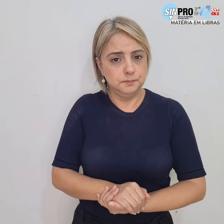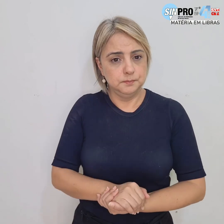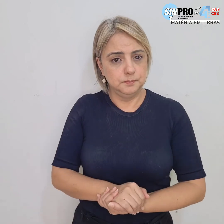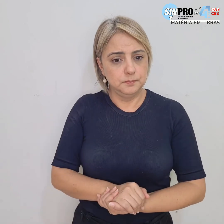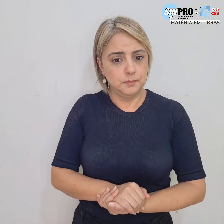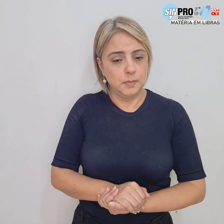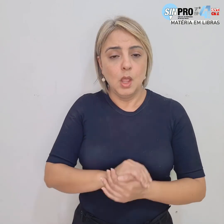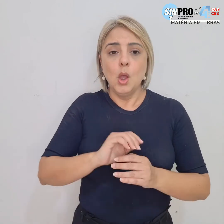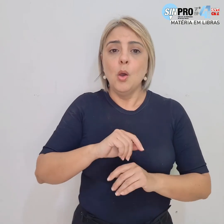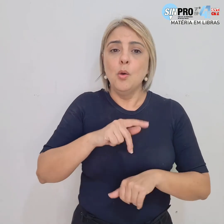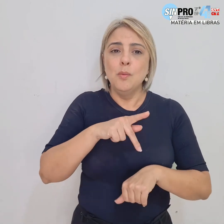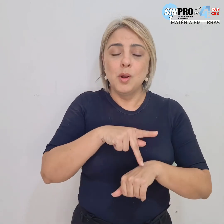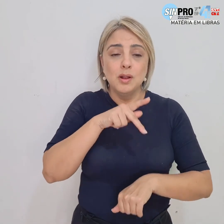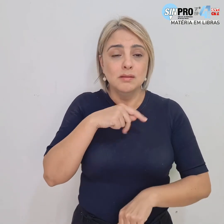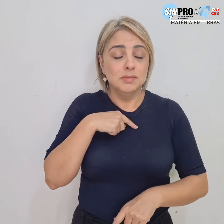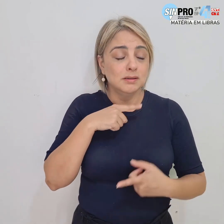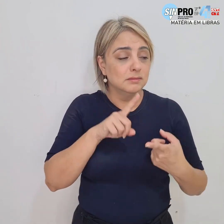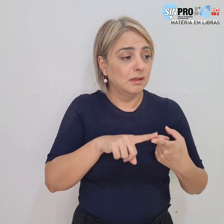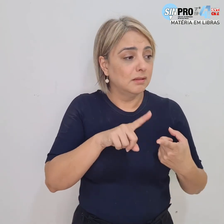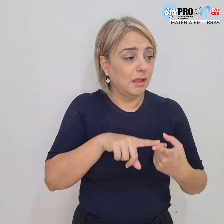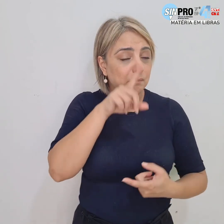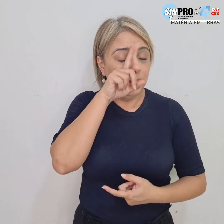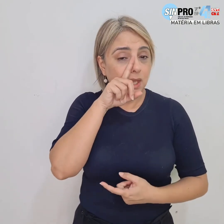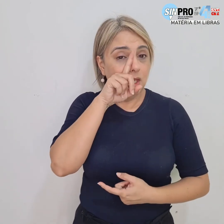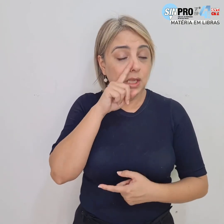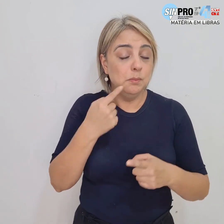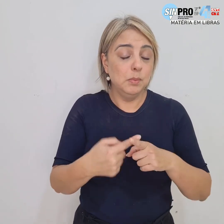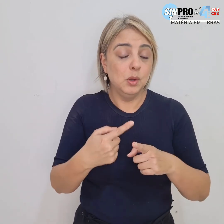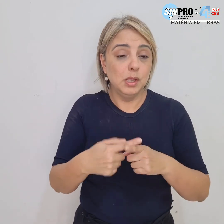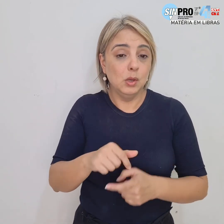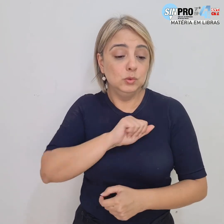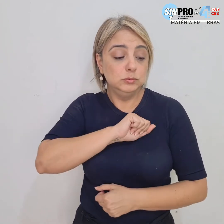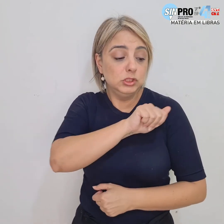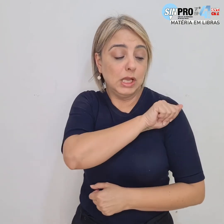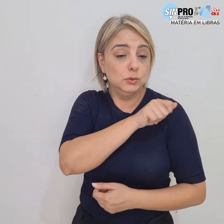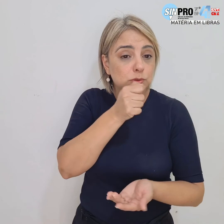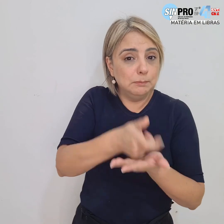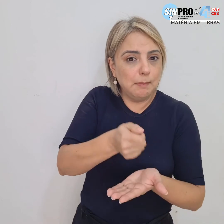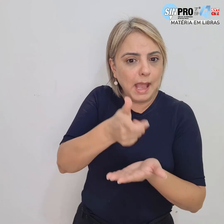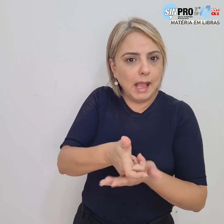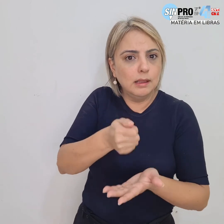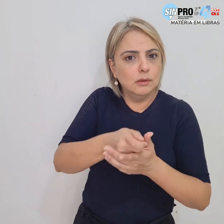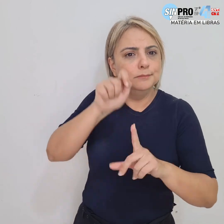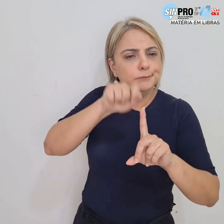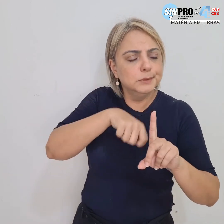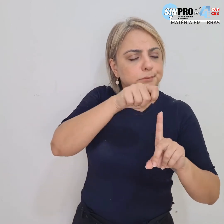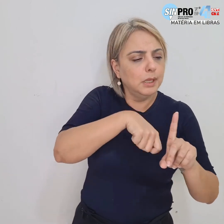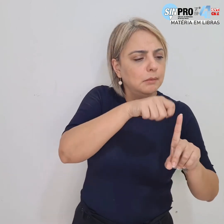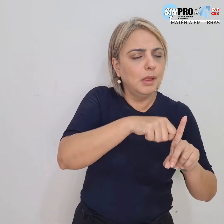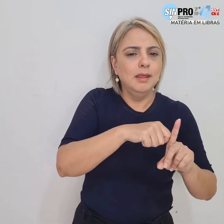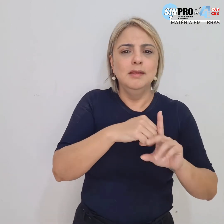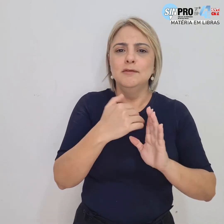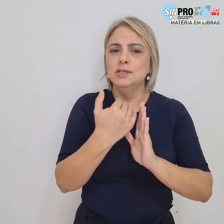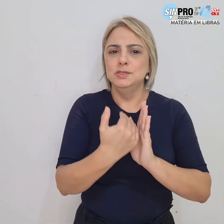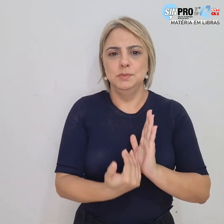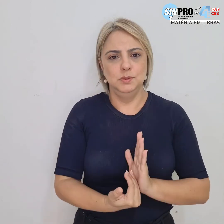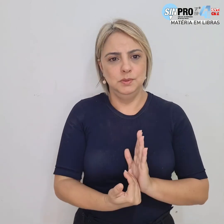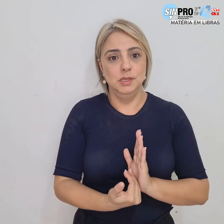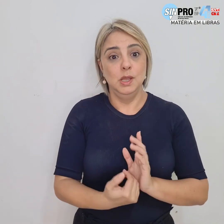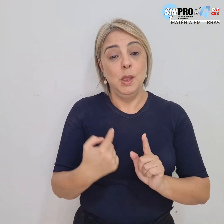o programa está ameaçado porque o número de alunos pagantes deve diminuir com o aumento das